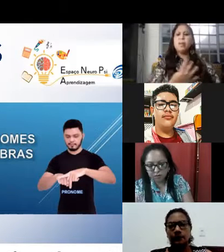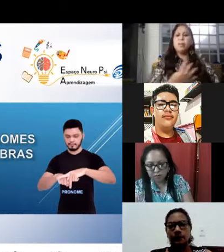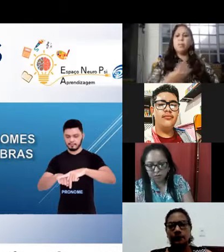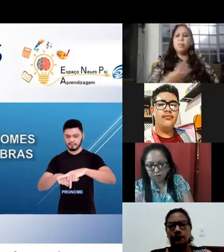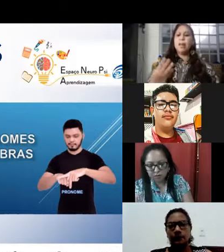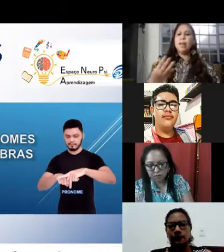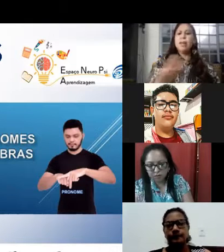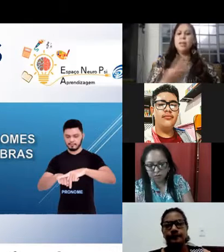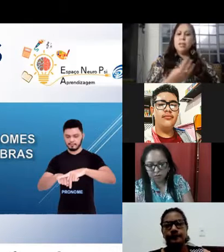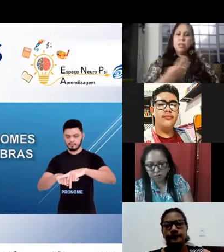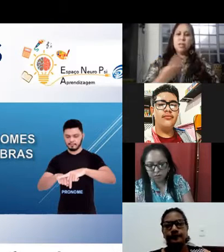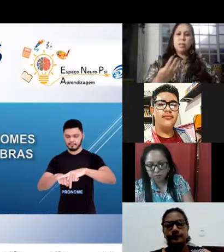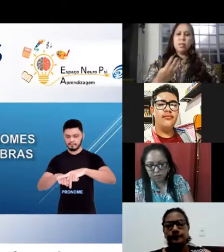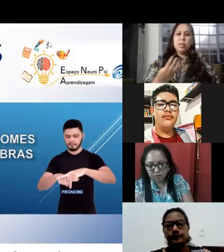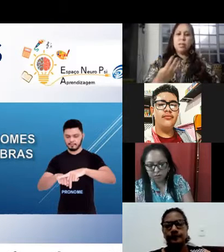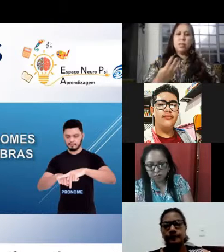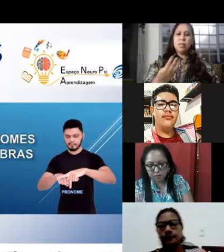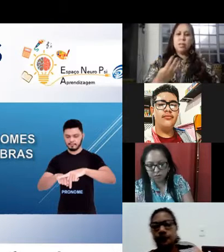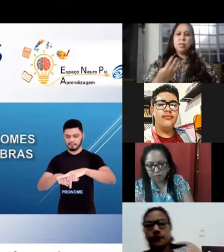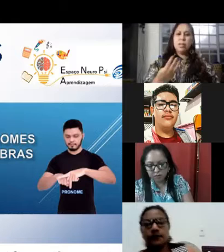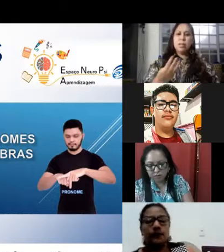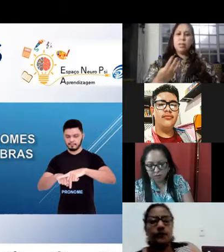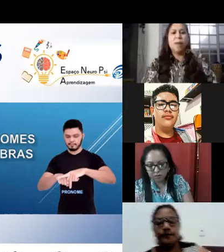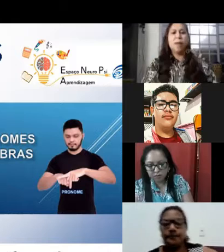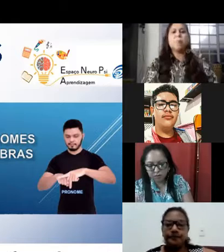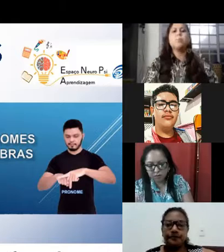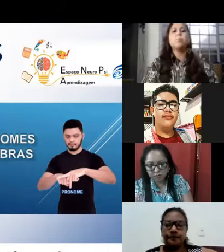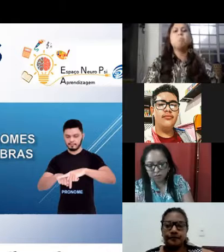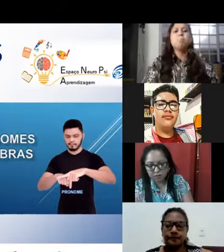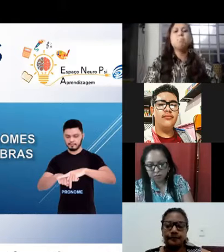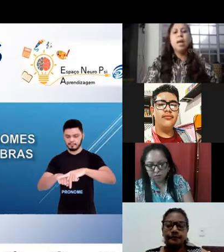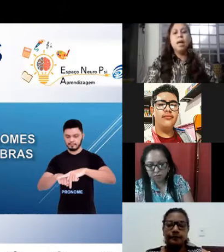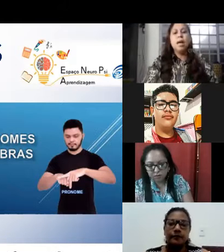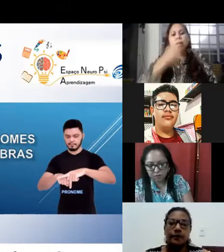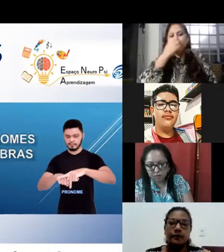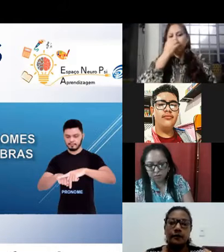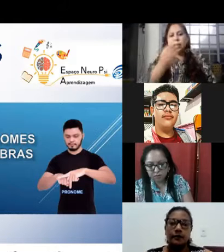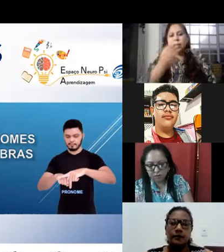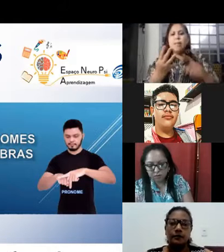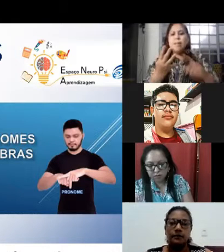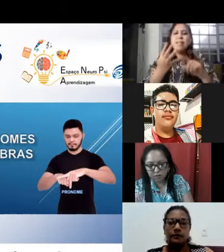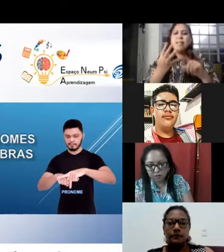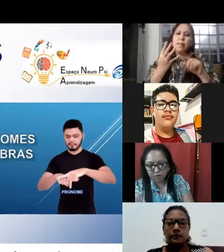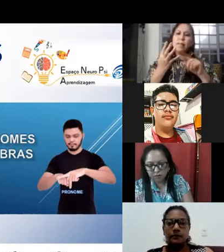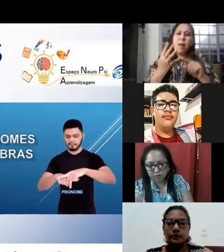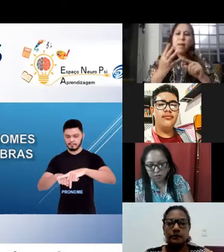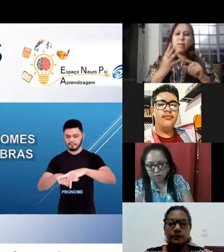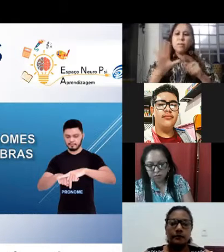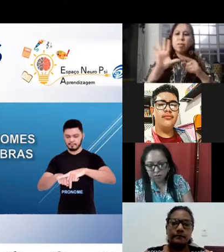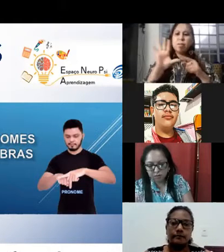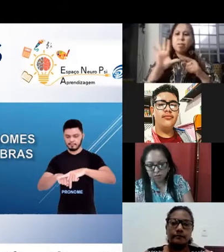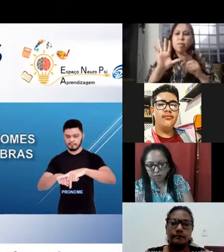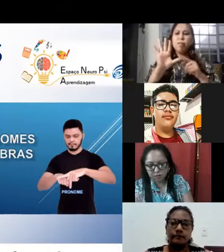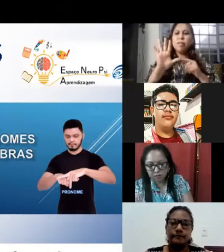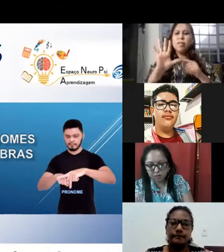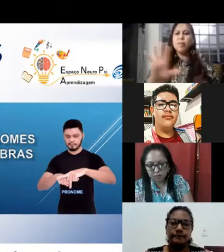me incluir, é girando assim, né? Aí fica nós, no caso. E se passar de 4,